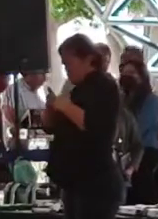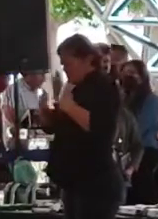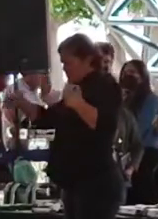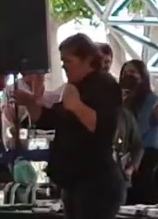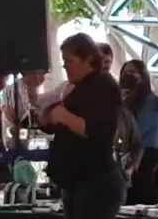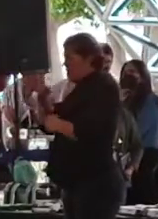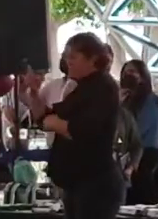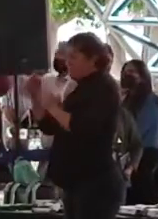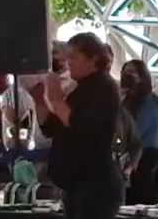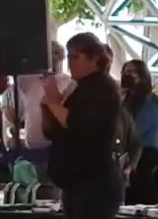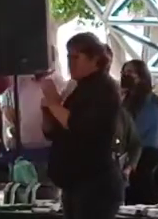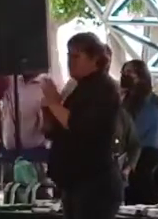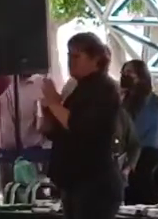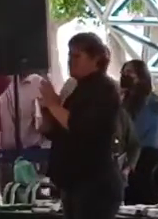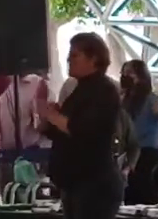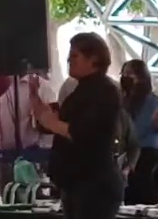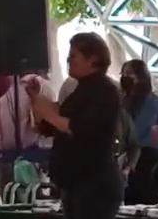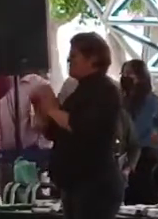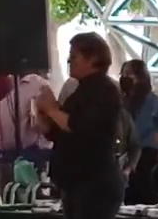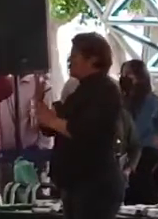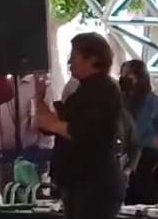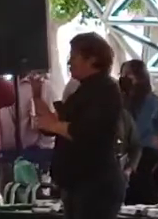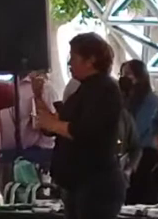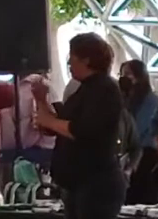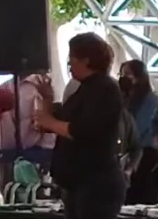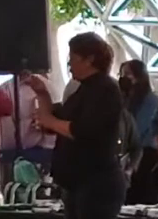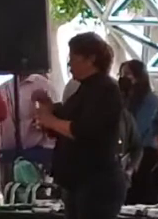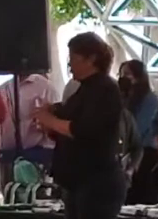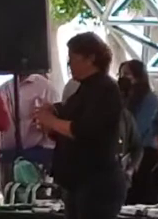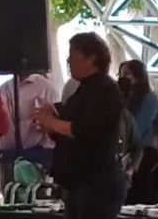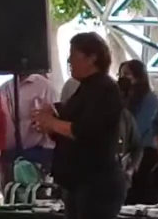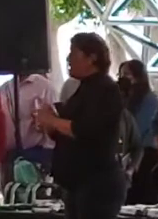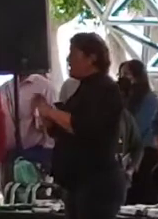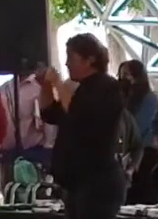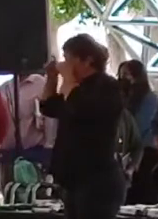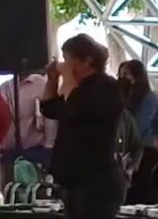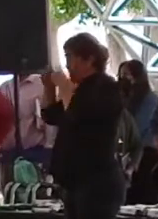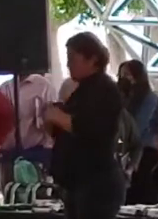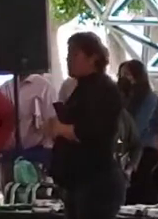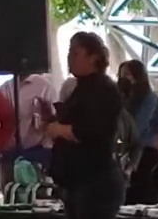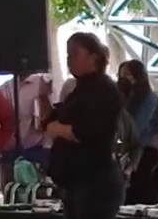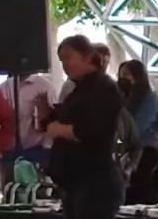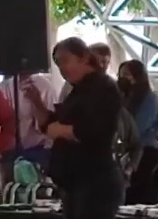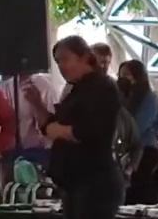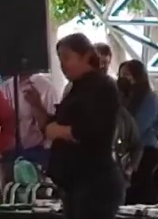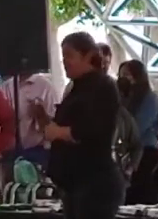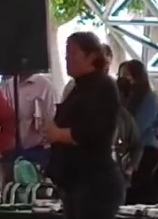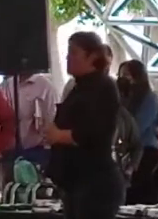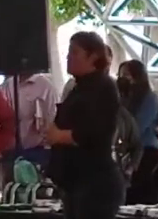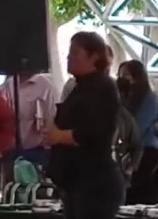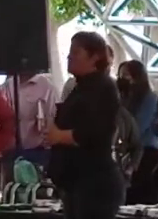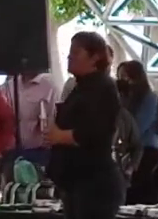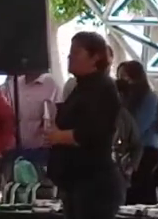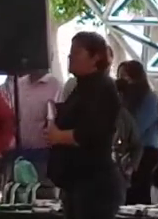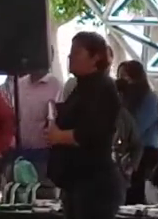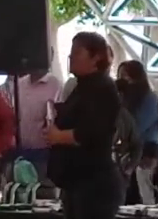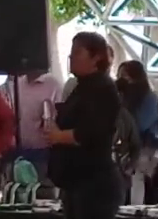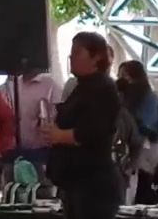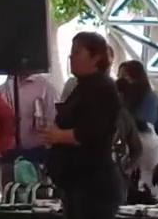lentes, 3.400 en total, pero vamos a entregar